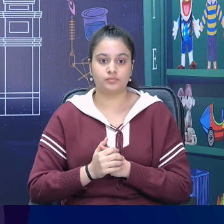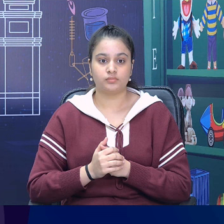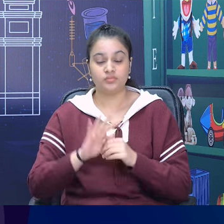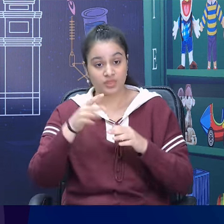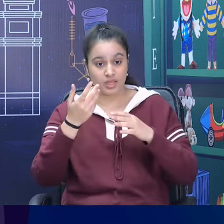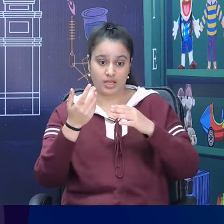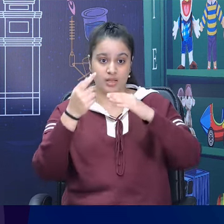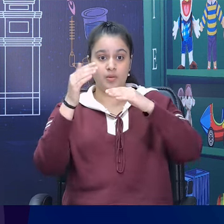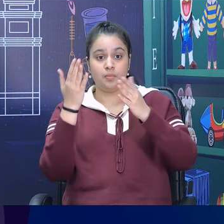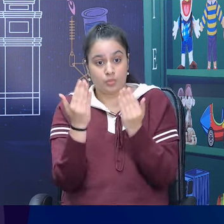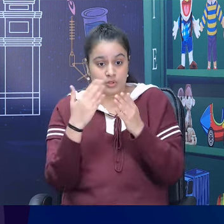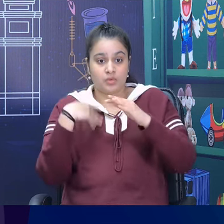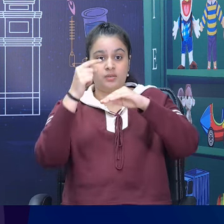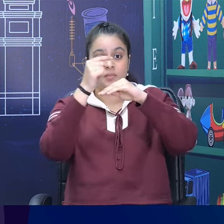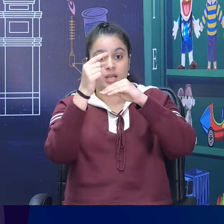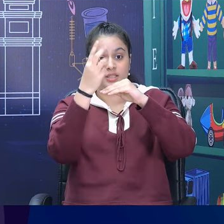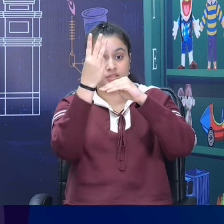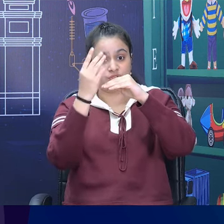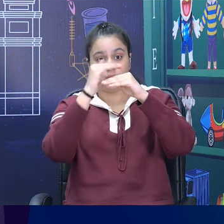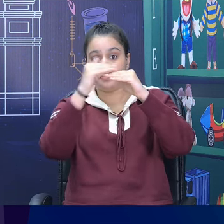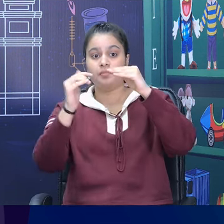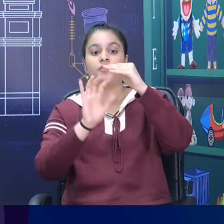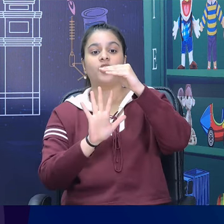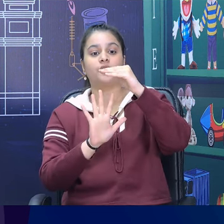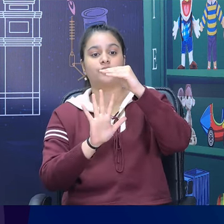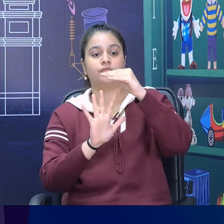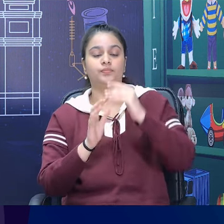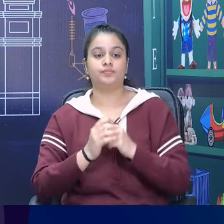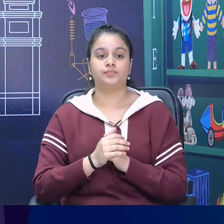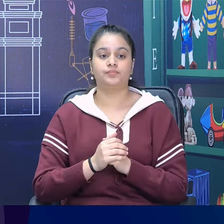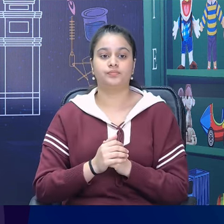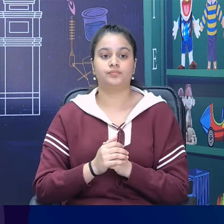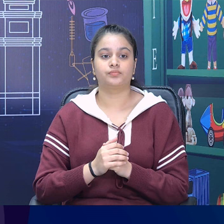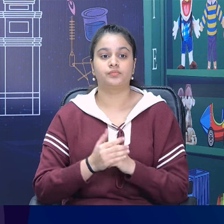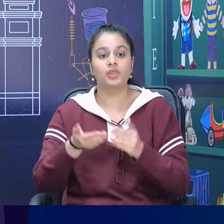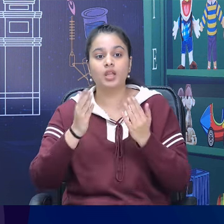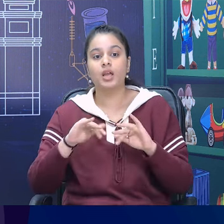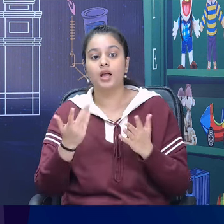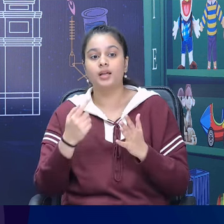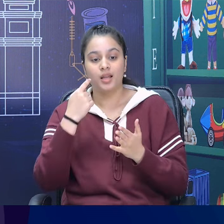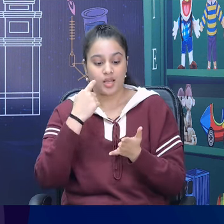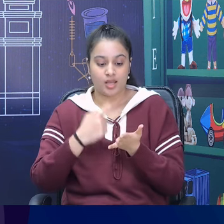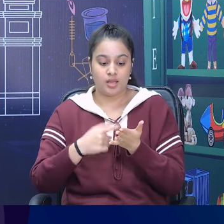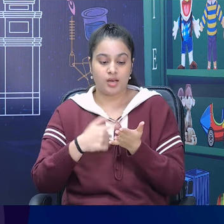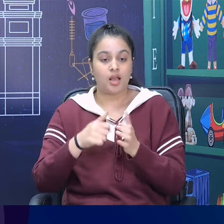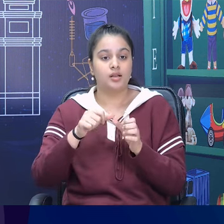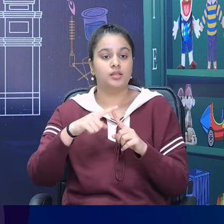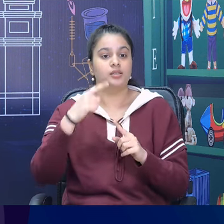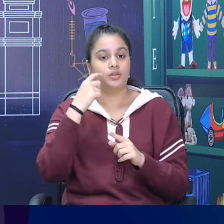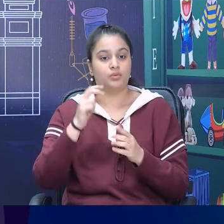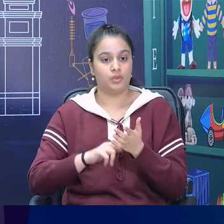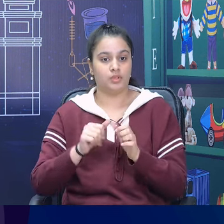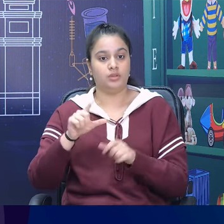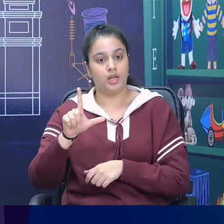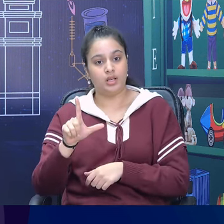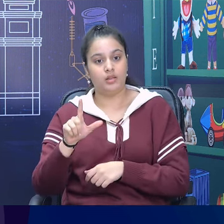पॉसिबल है क्योंकि -3 भी आपस में एक इंटी जर है देन आगे हम मूव करते हैं इरेशनल नंबर तो इरेशनल नंबर वो नंबर जिन्हे हम पवा क की फॉर्म में